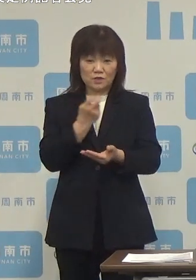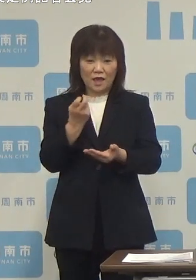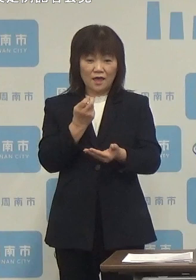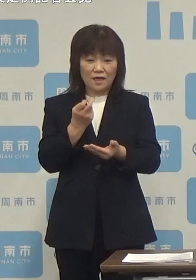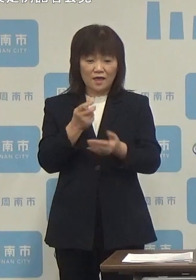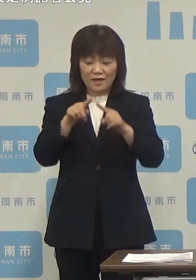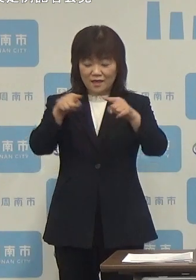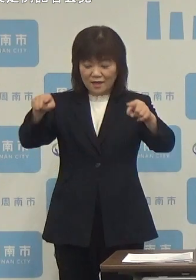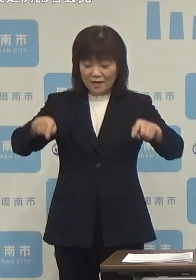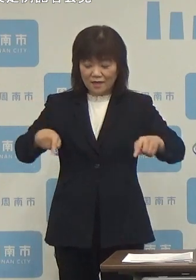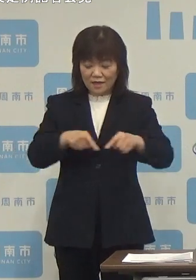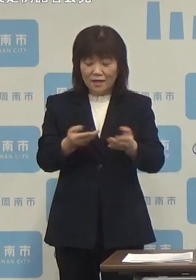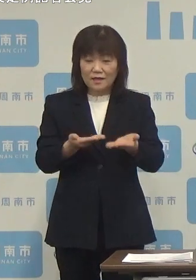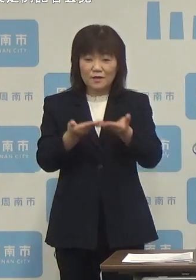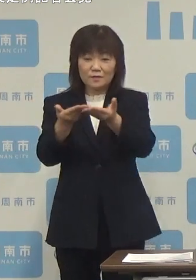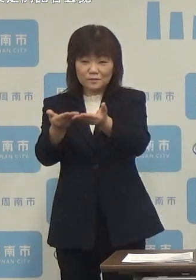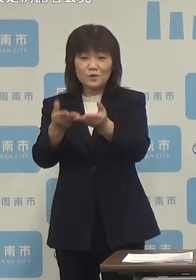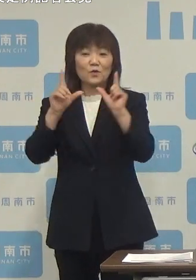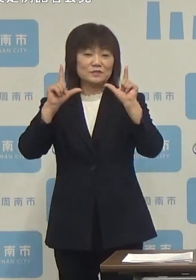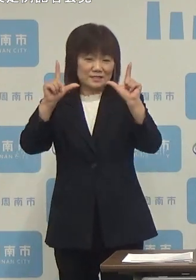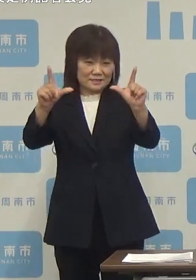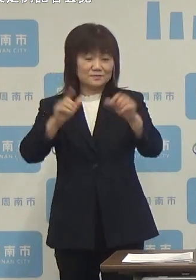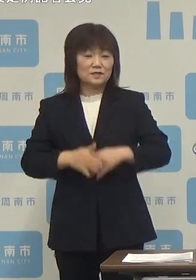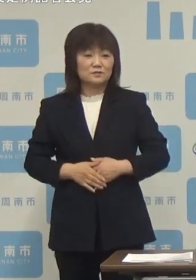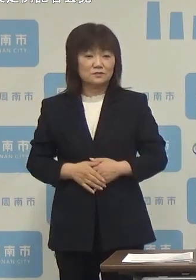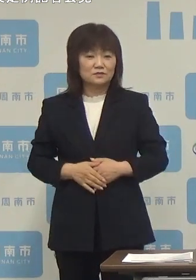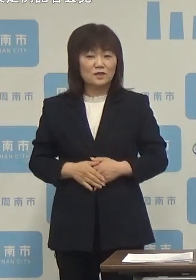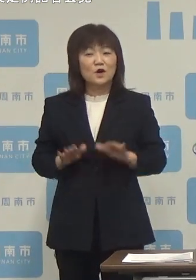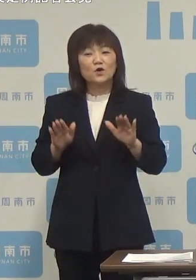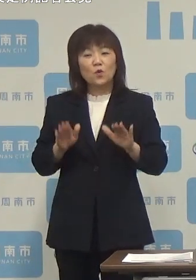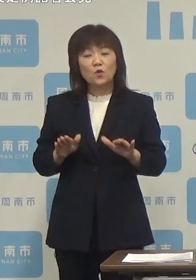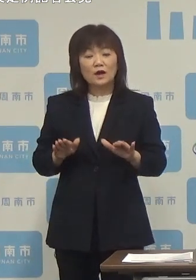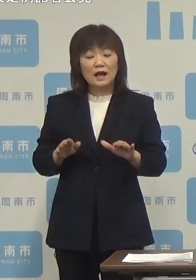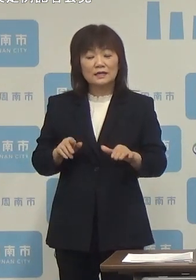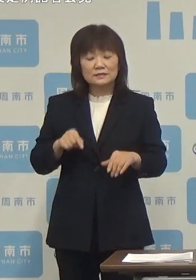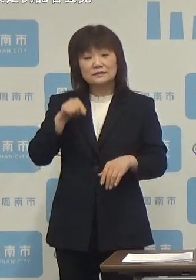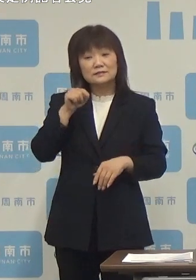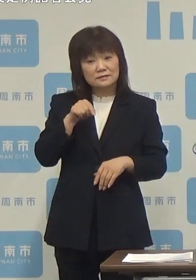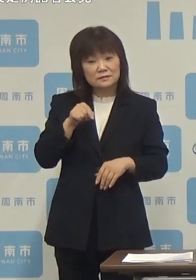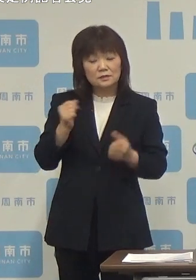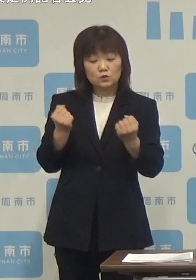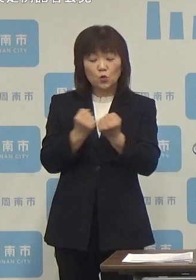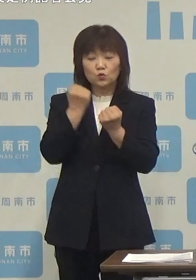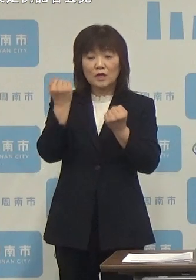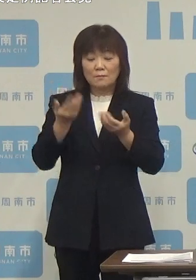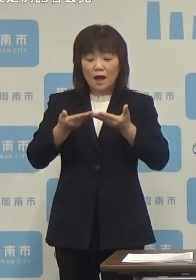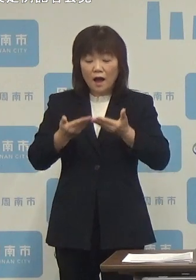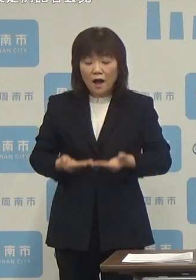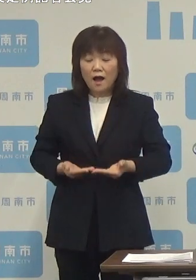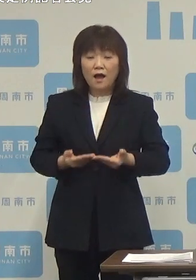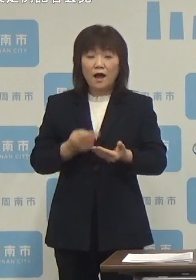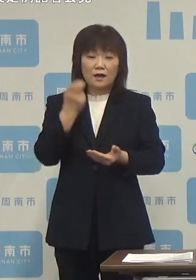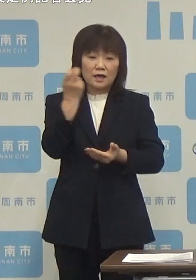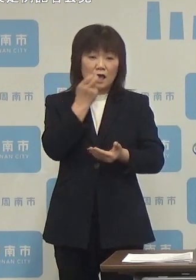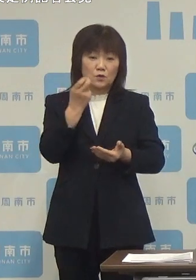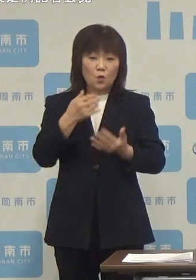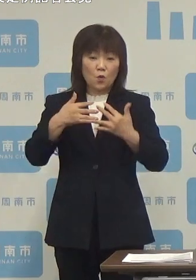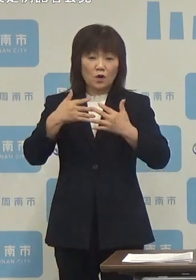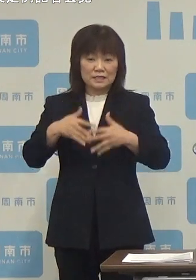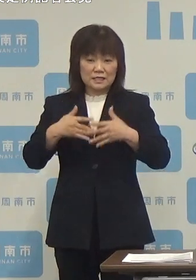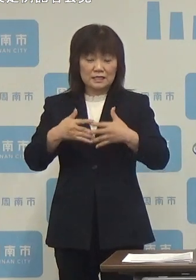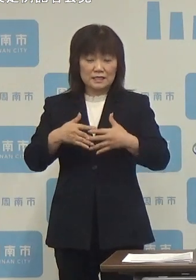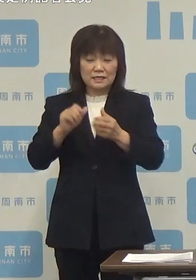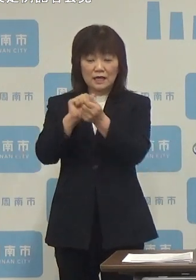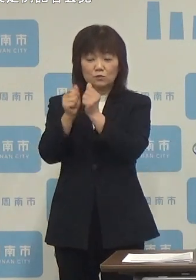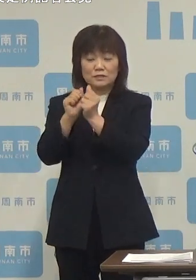式についてお知らせいたします。この度市内の徳山計量器株式会